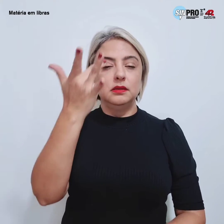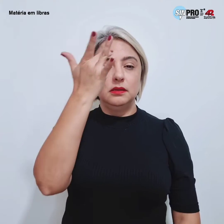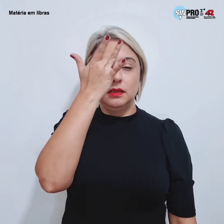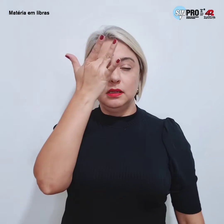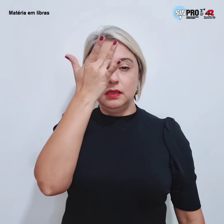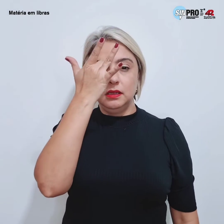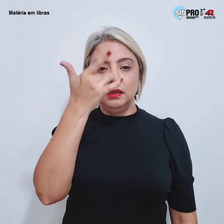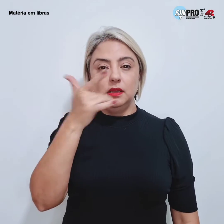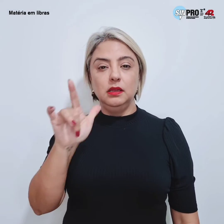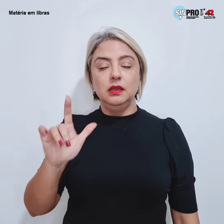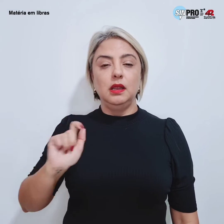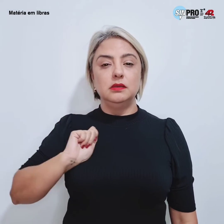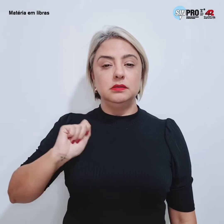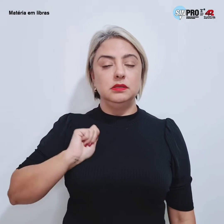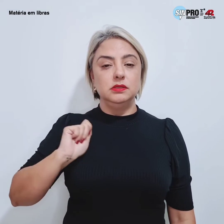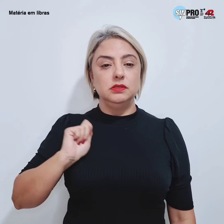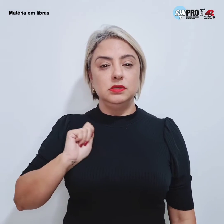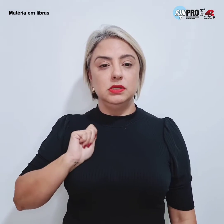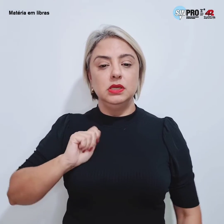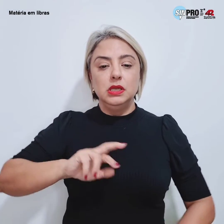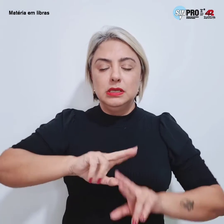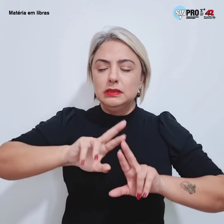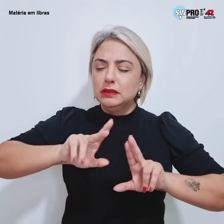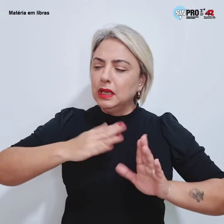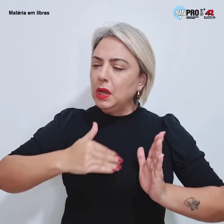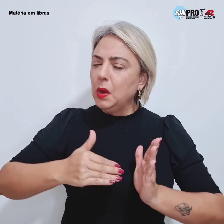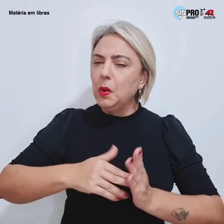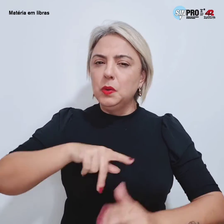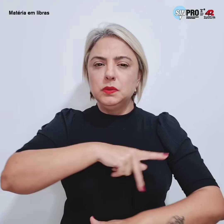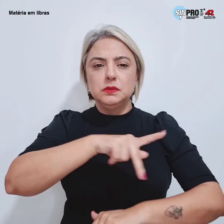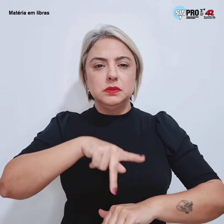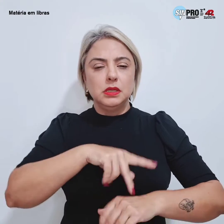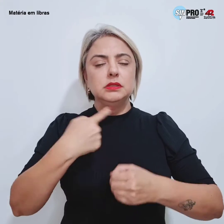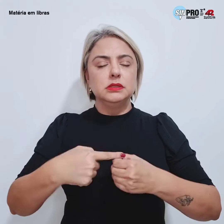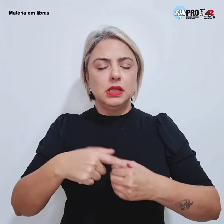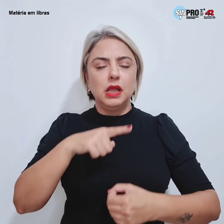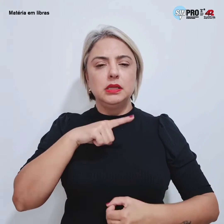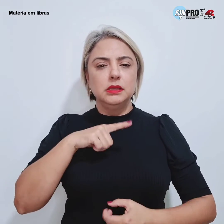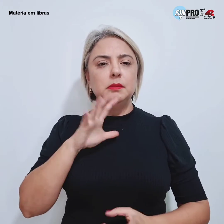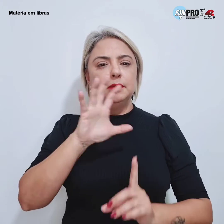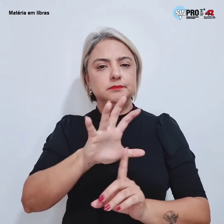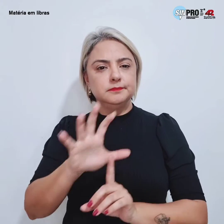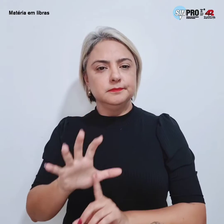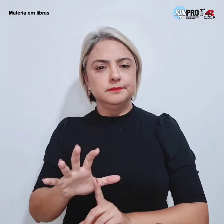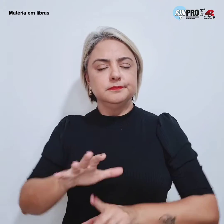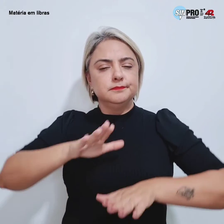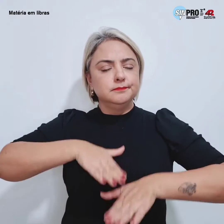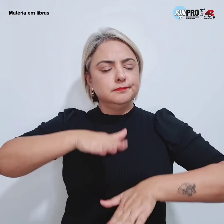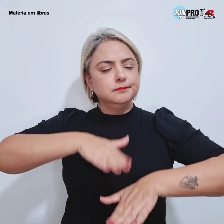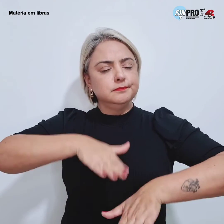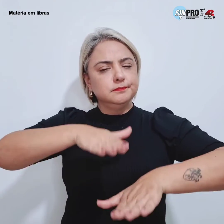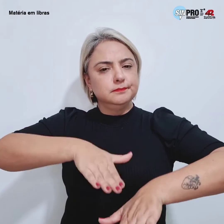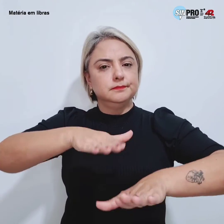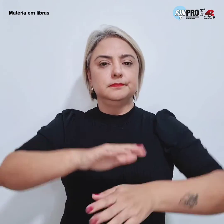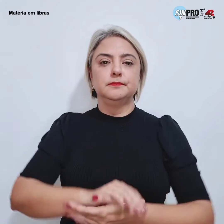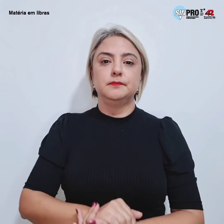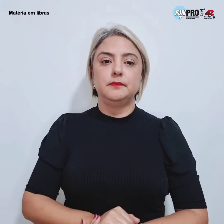na Argentina, entre tantos outros, também abordaram as manifestações. Não